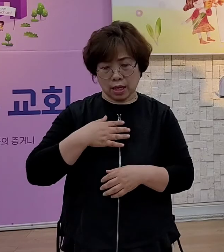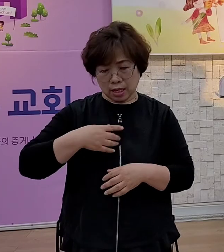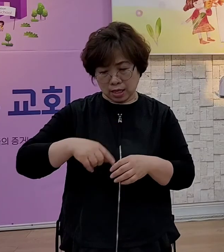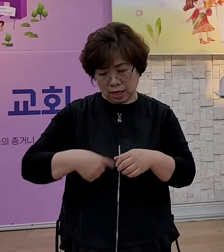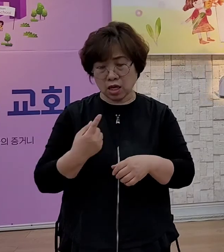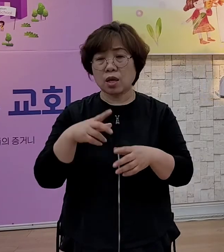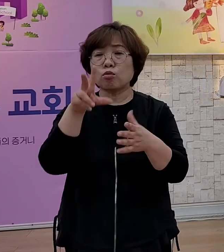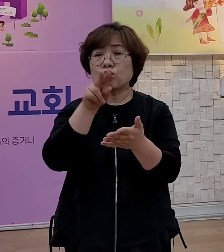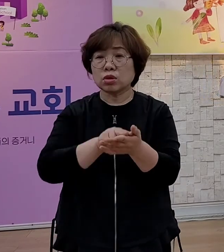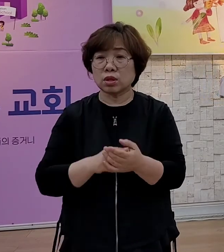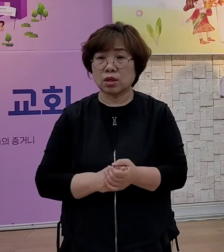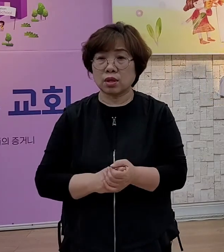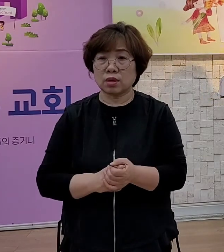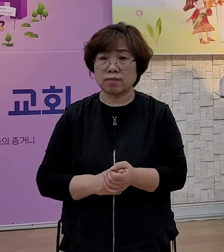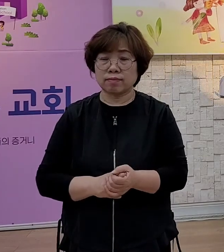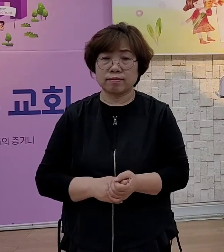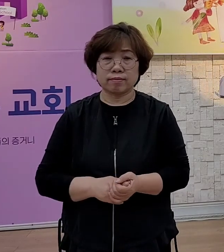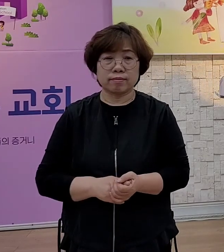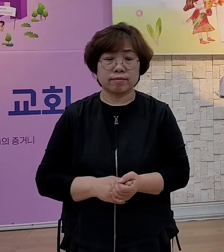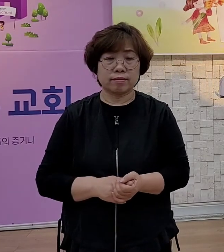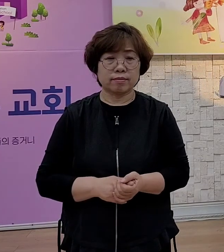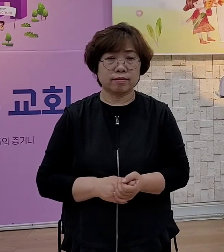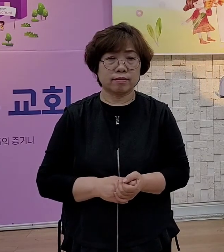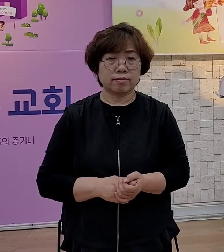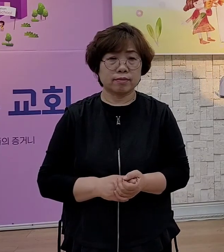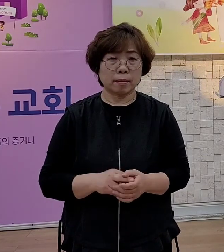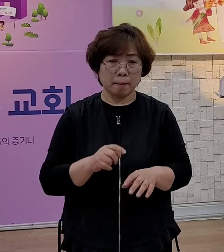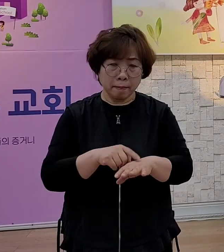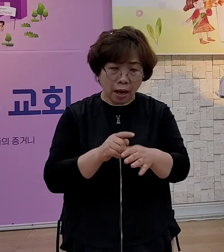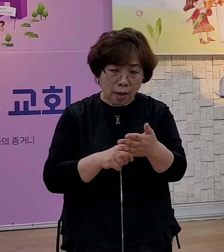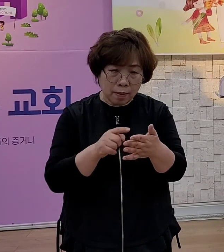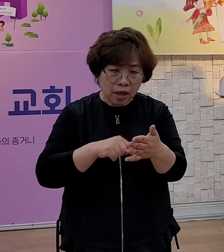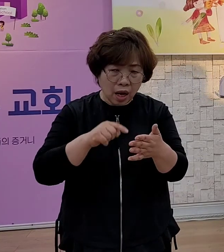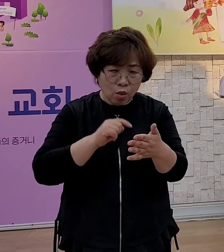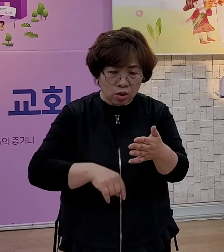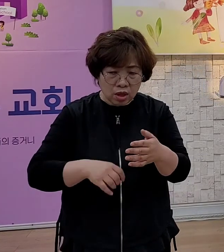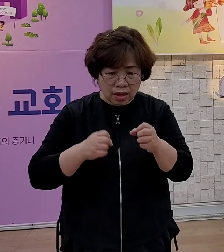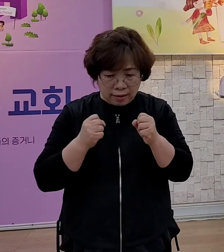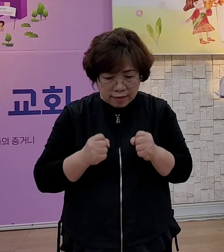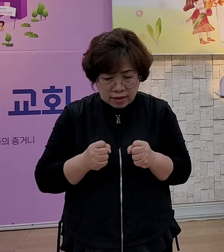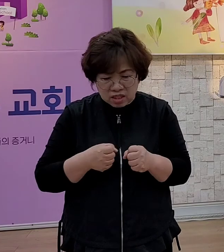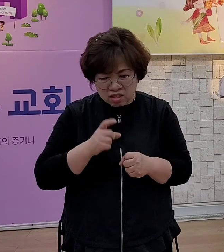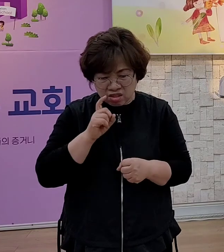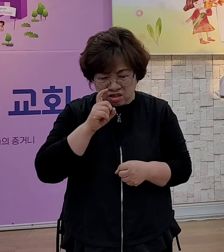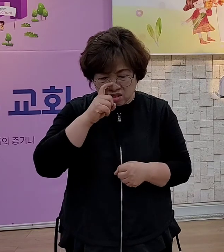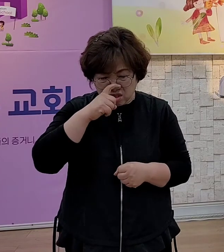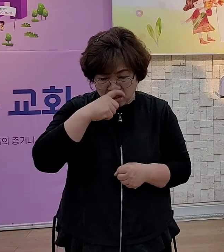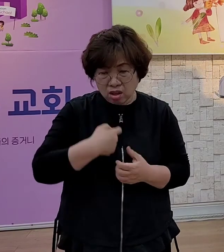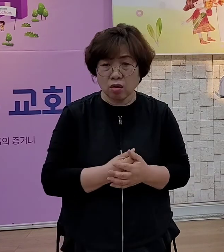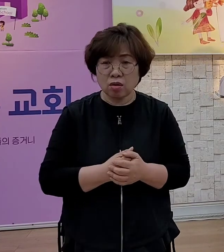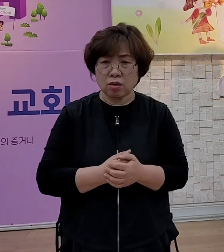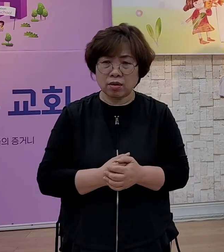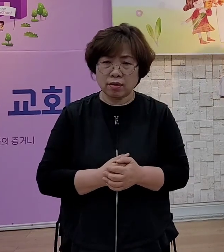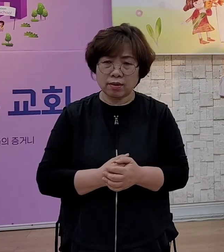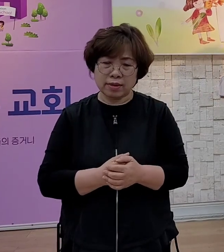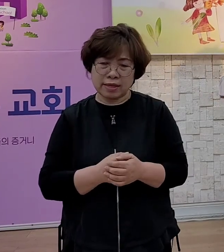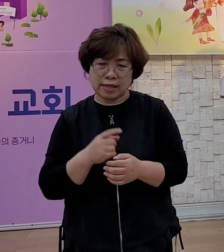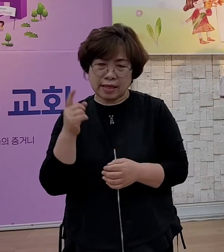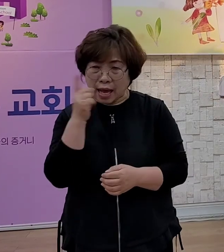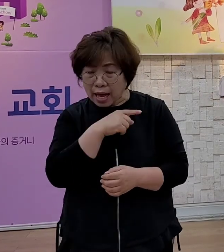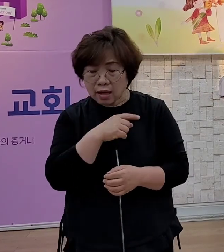더 나아가서 오늘 이 마음속에 있는 더러운 것, 이 넘치는 악을 제하지